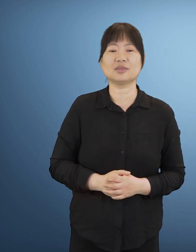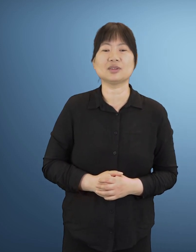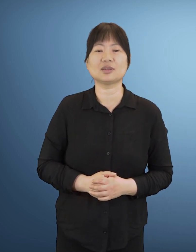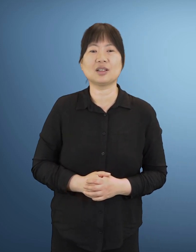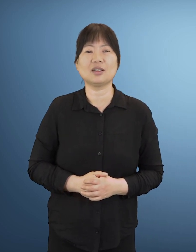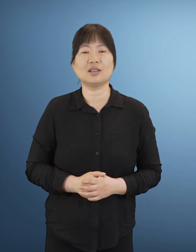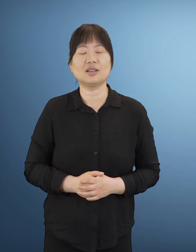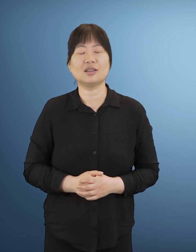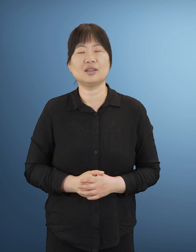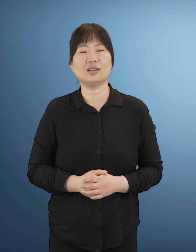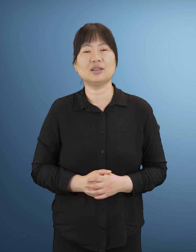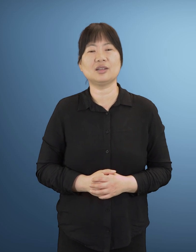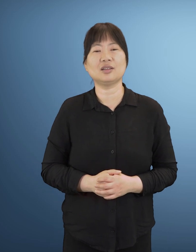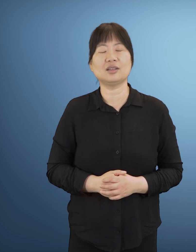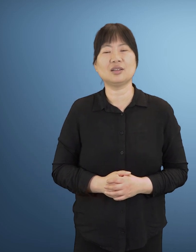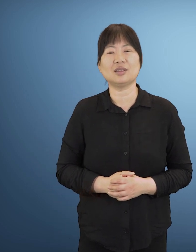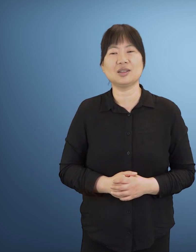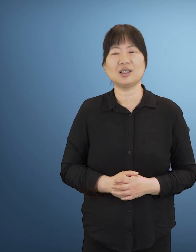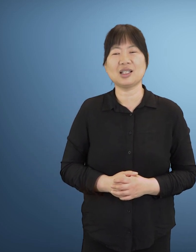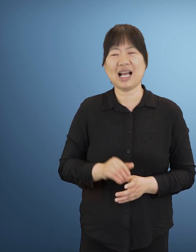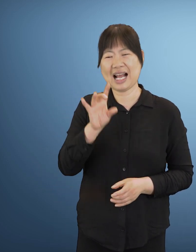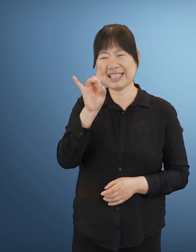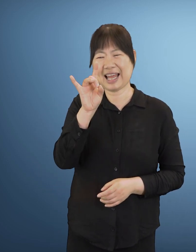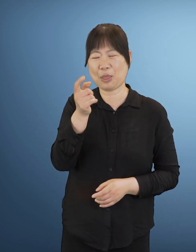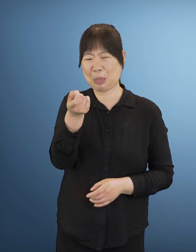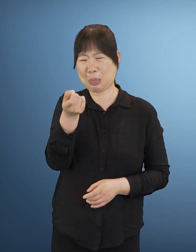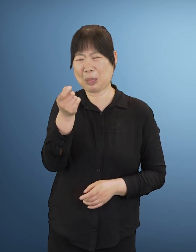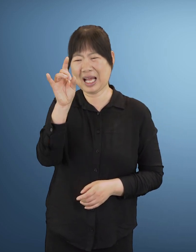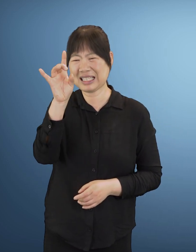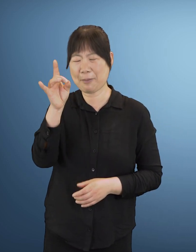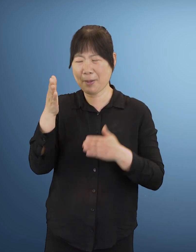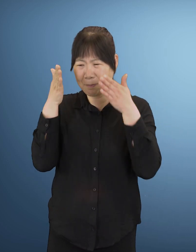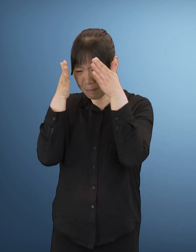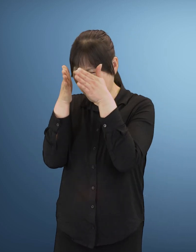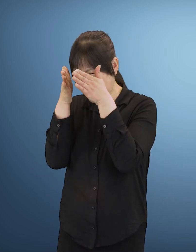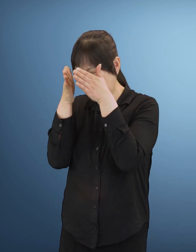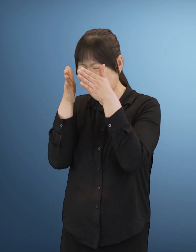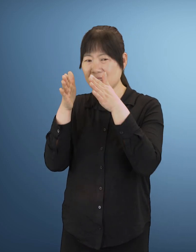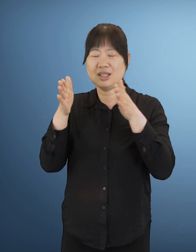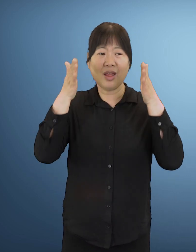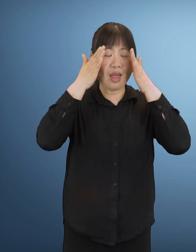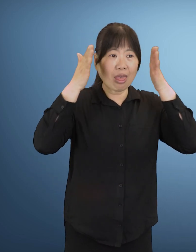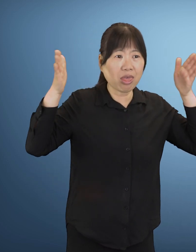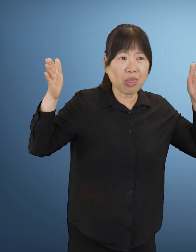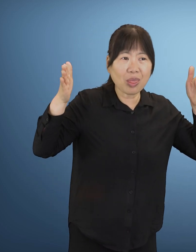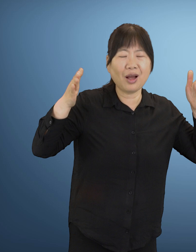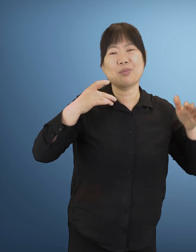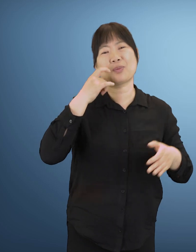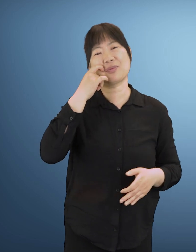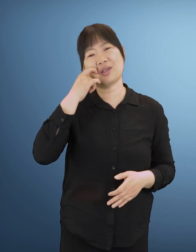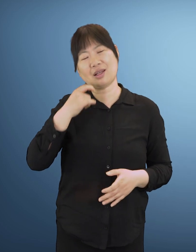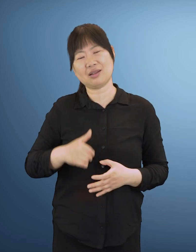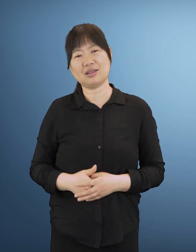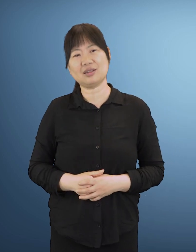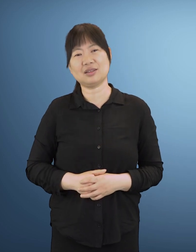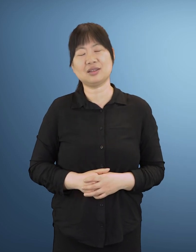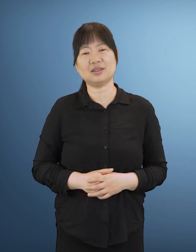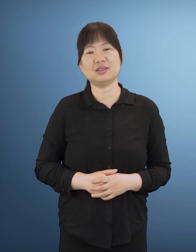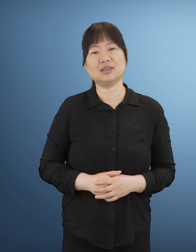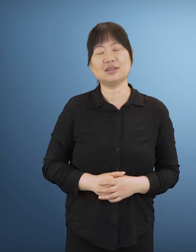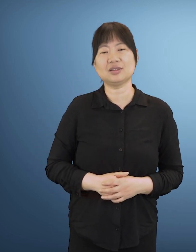이거 어찌 보면 그것밖에 모른다는 것은 전체를 모른다는 이야기일 수도 있거든요.